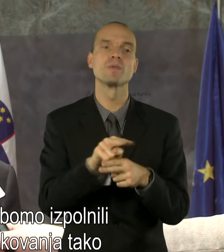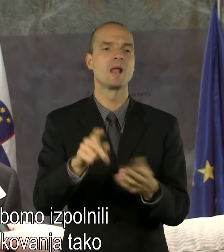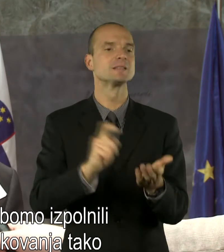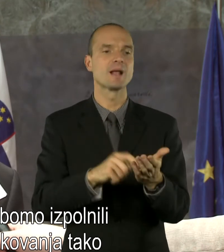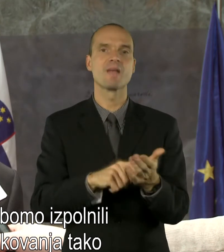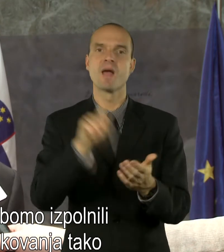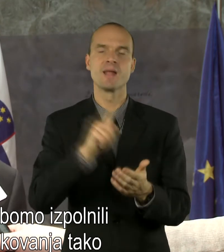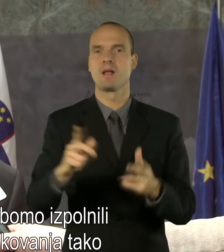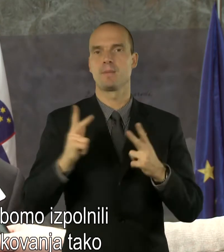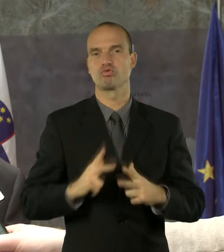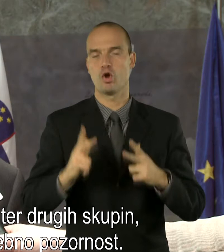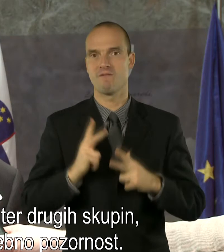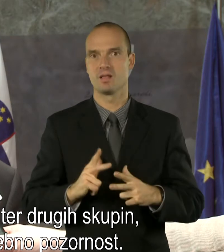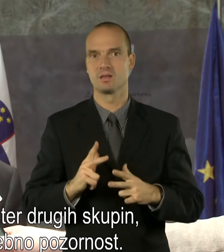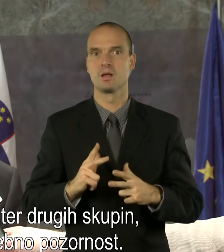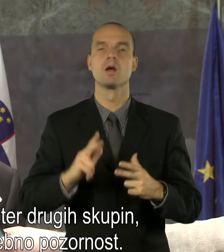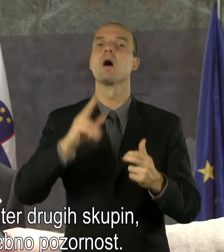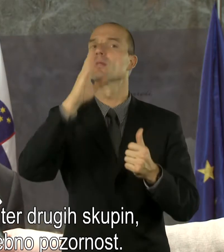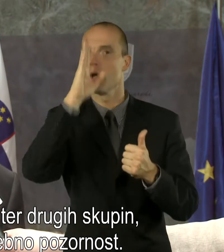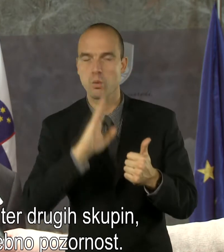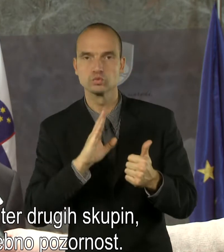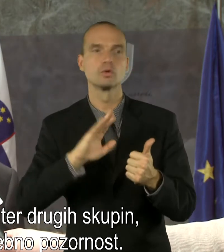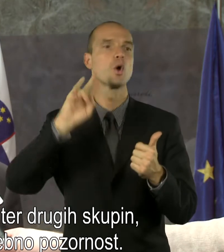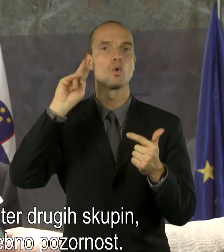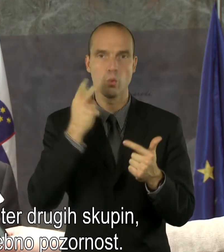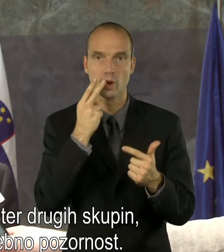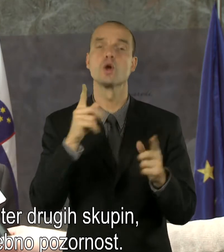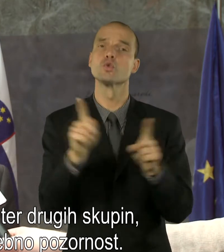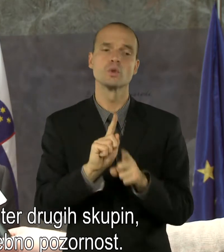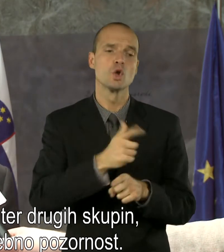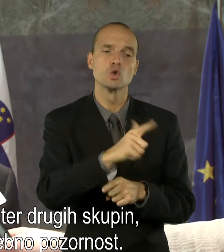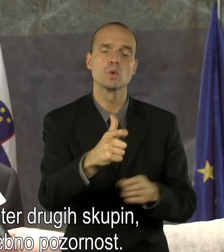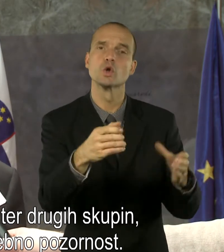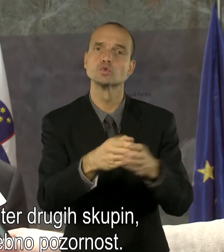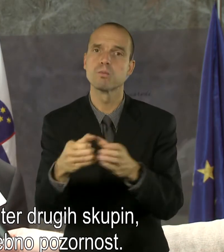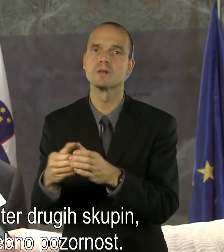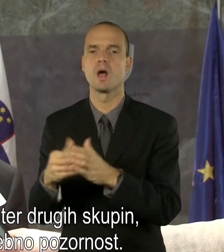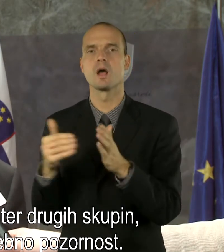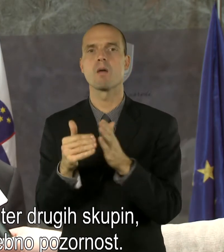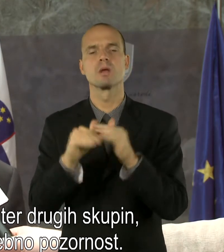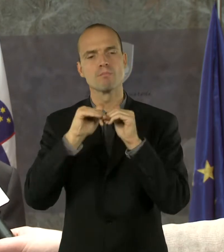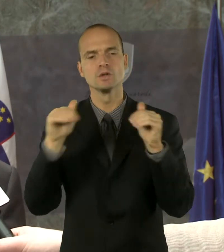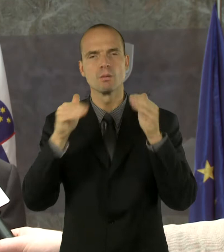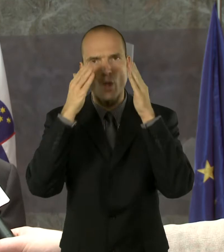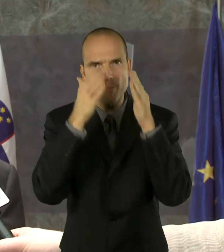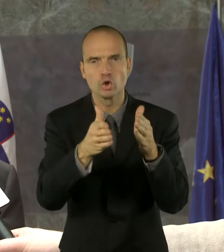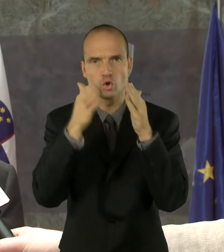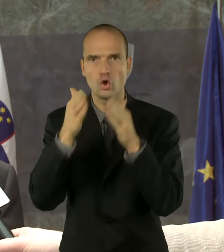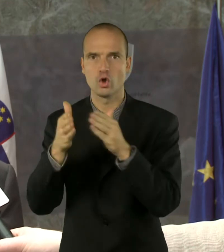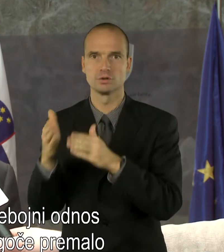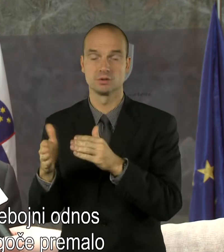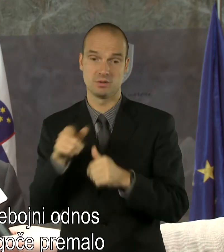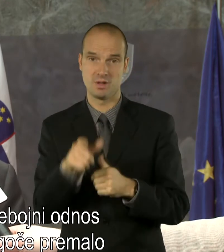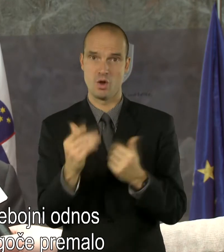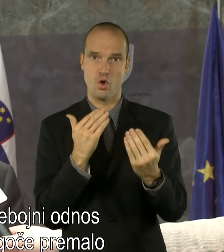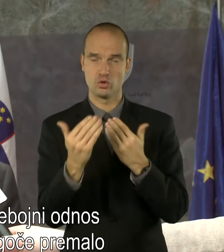izpolnili zahteve in pričakovanja, tako naglušnih kot gluhih in drugih skupin, ki potrebujejo posebno pozornost, kajti